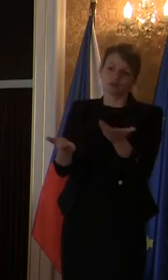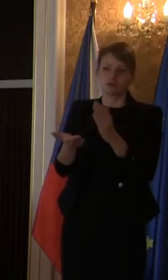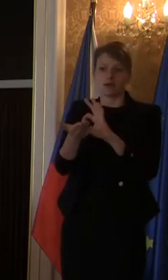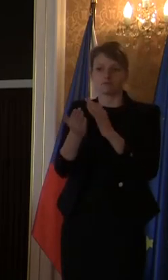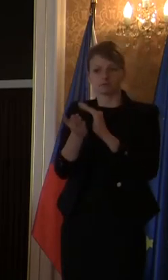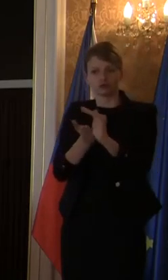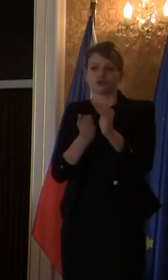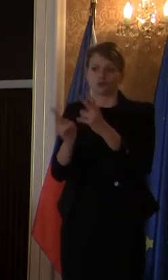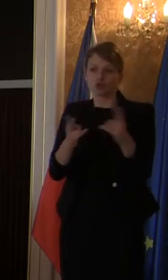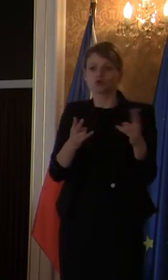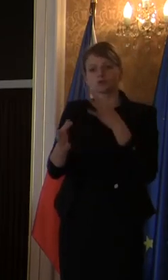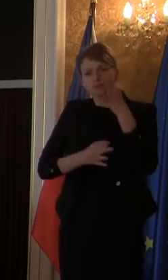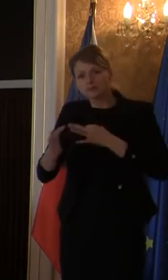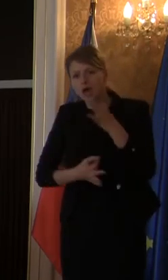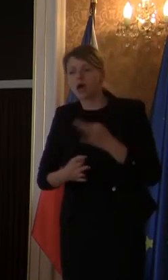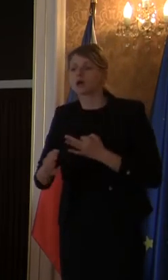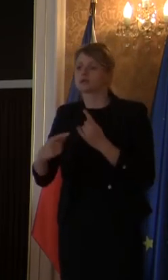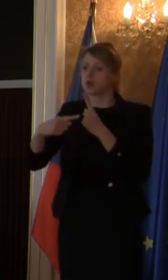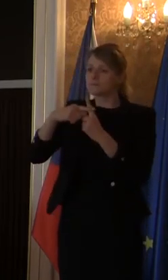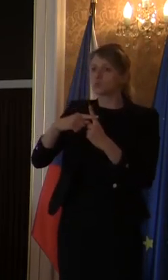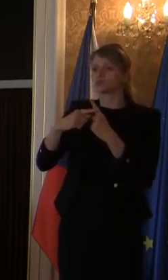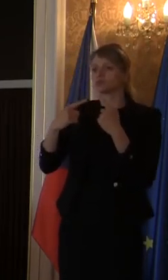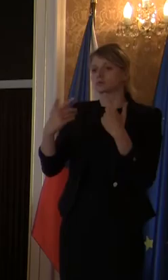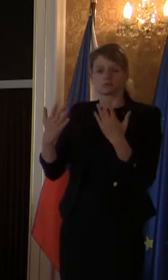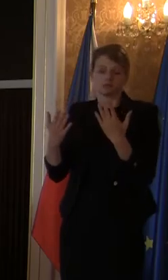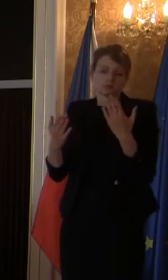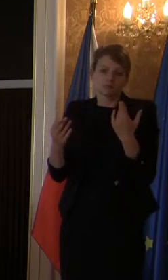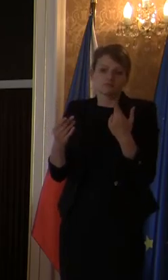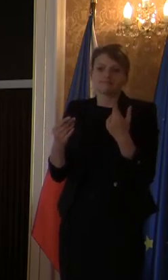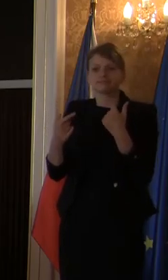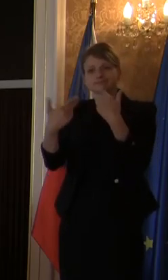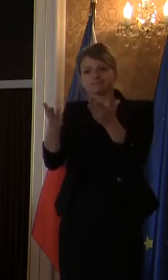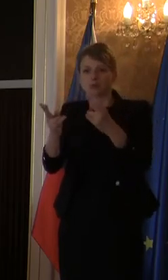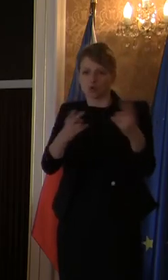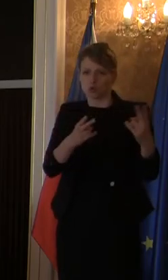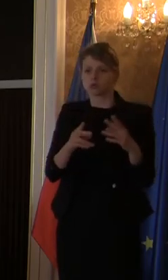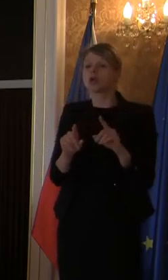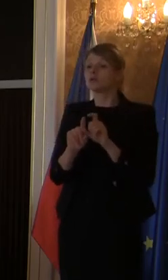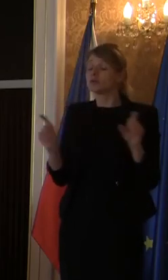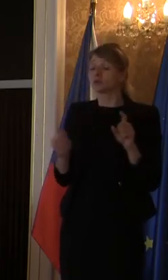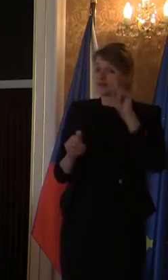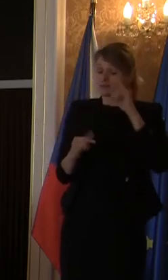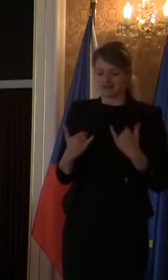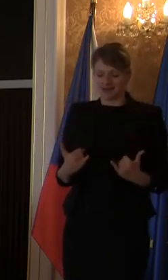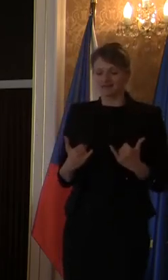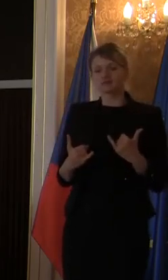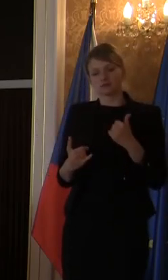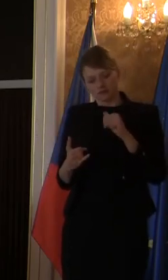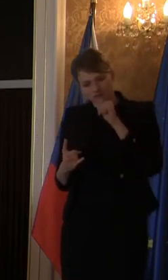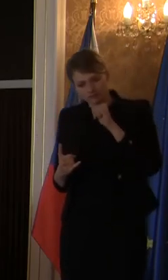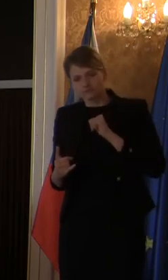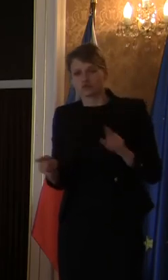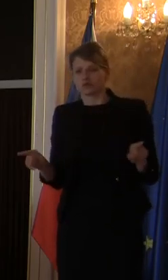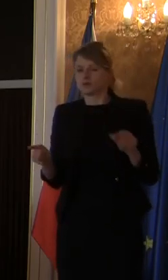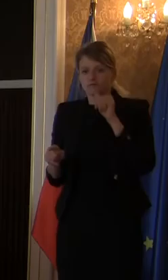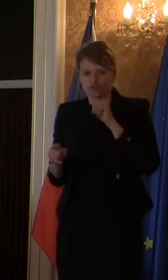do současných legislativních změn. Několikrát bylo řečeno, že jsme v bodě, kdy něco nového, velkého může začít. My